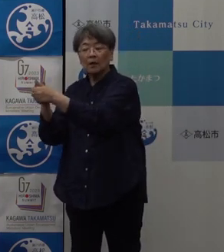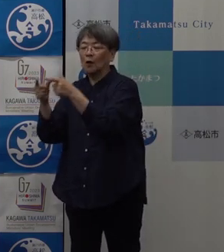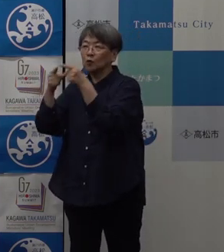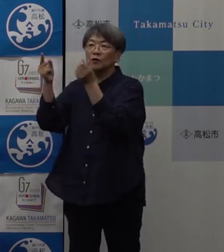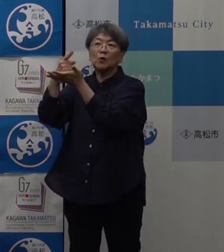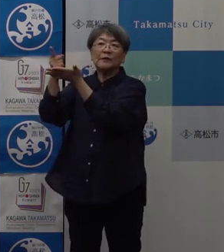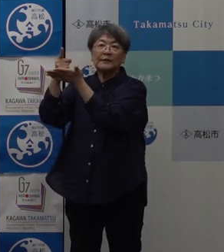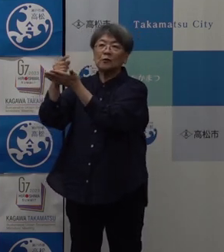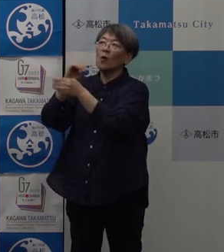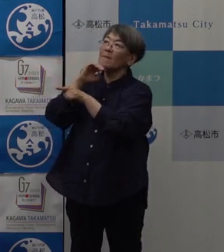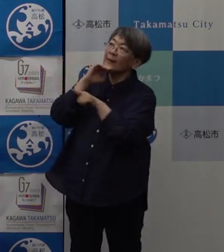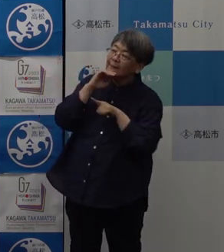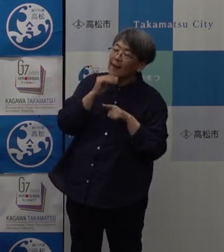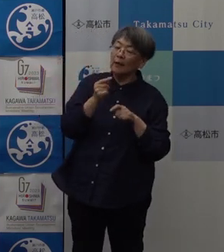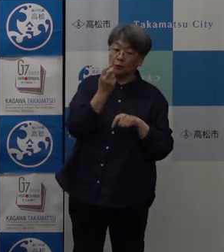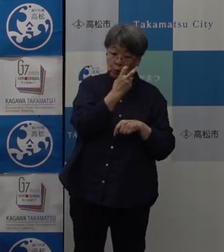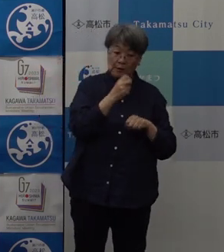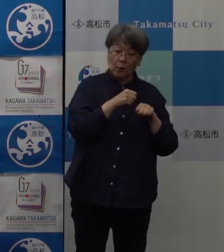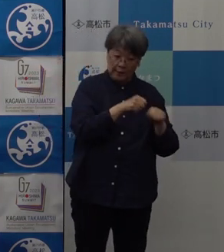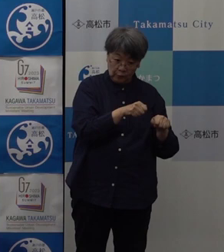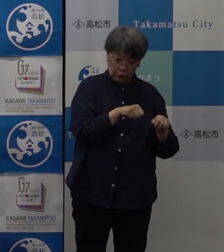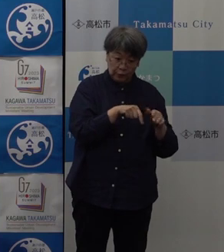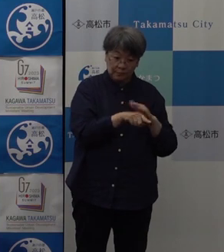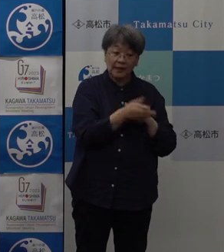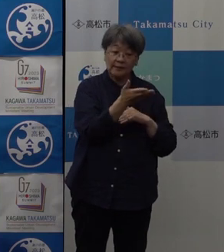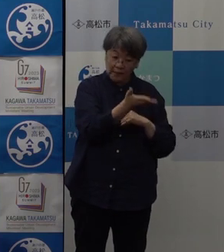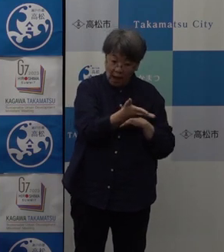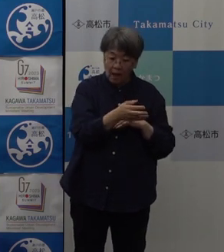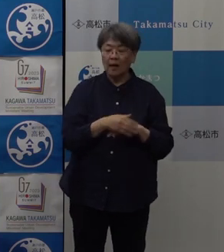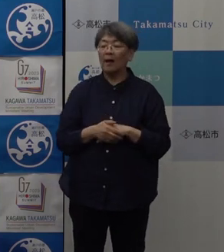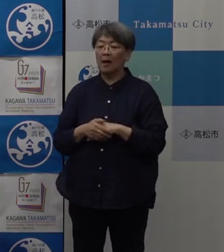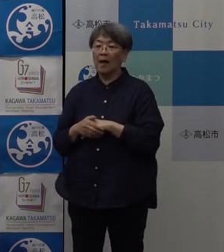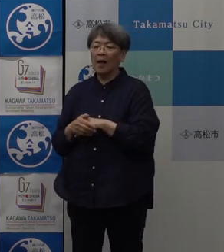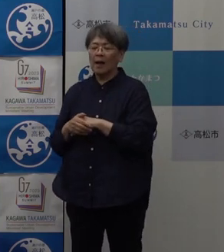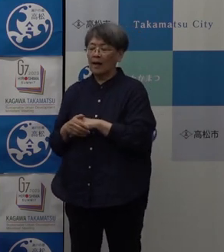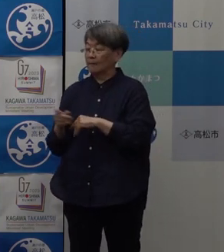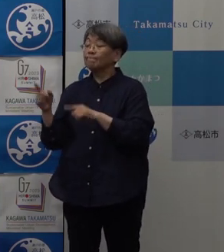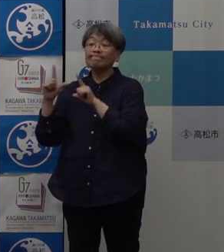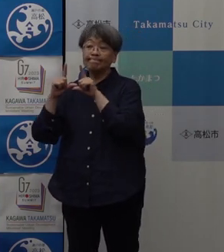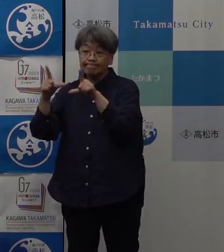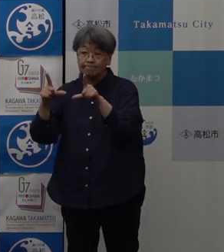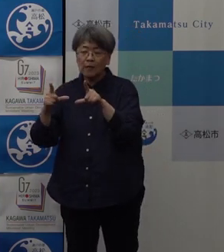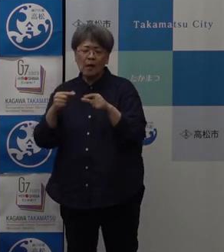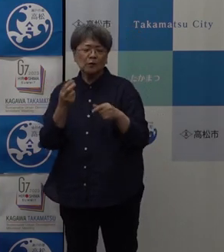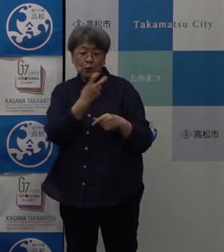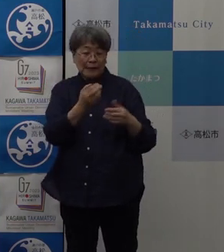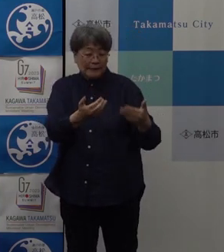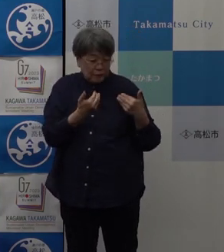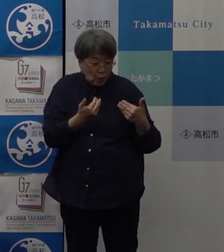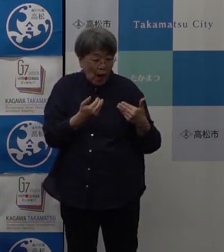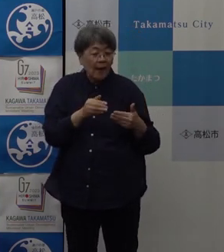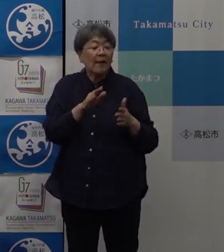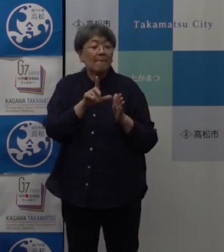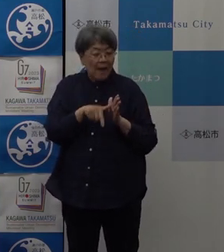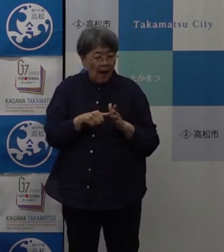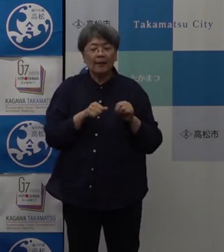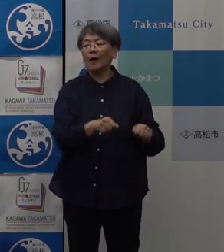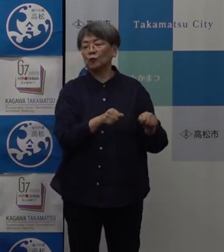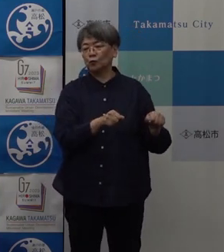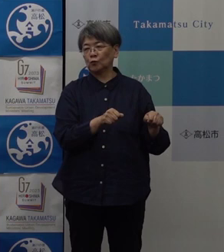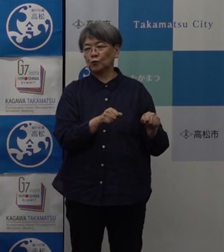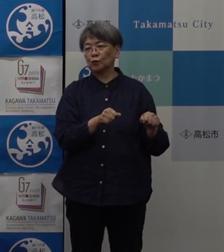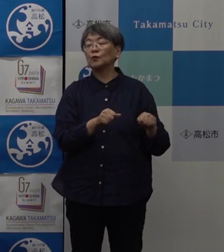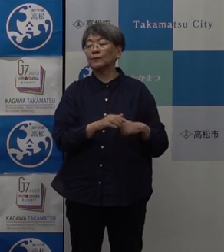示待ってから、まあ、そういった調査を、まあ、行っていくということになります。 新たな調査する必要があればですね、はい、ということ